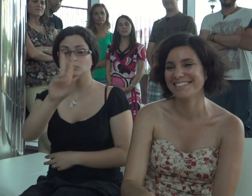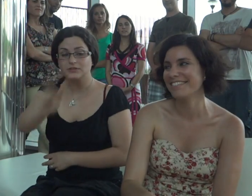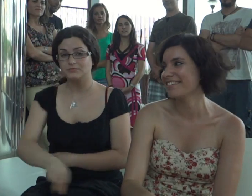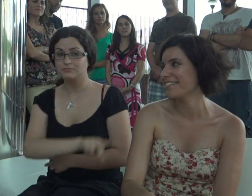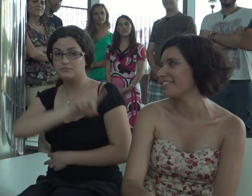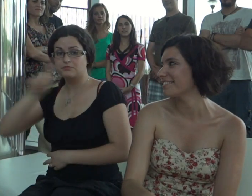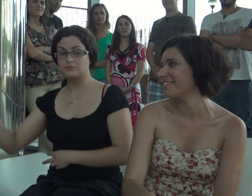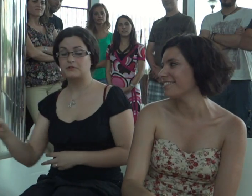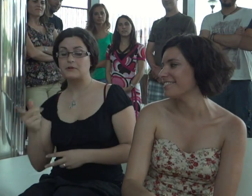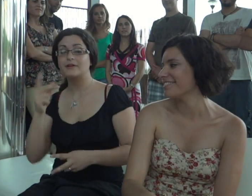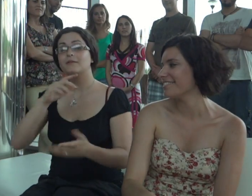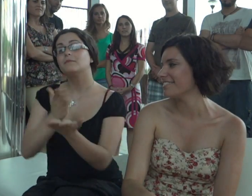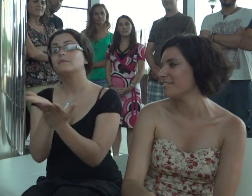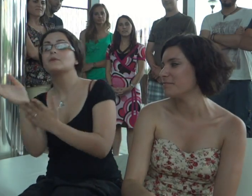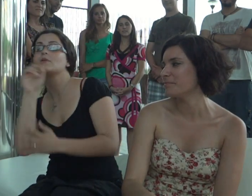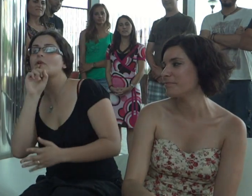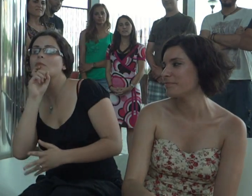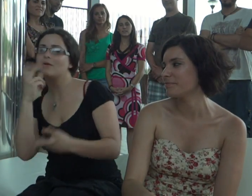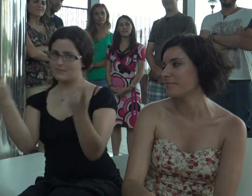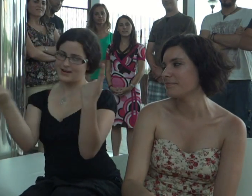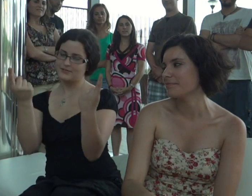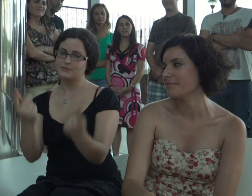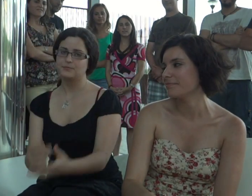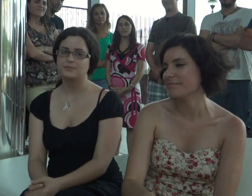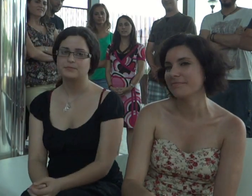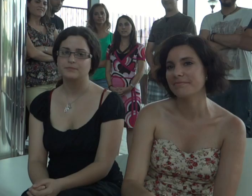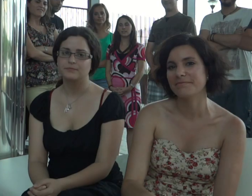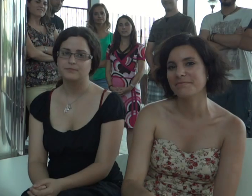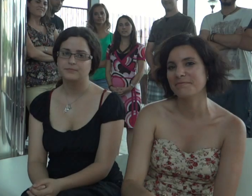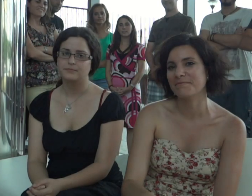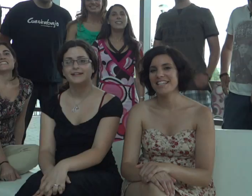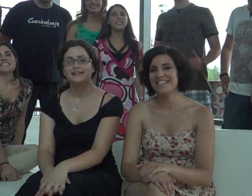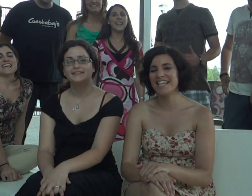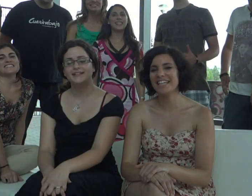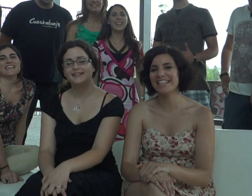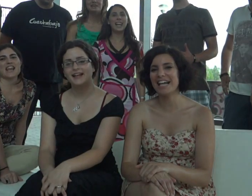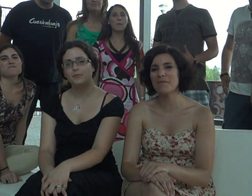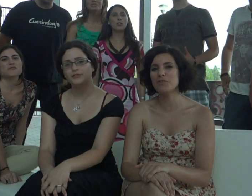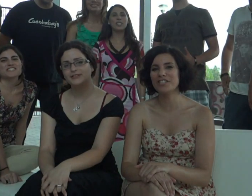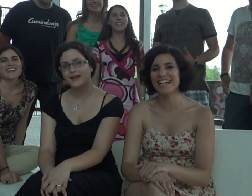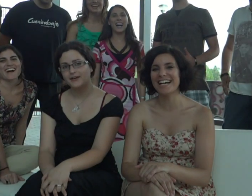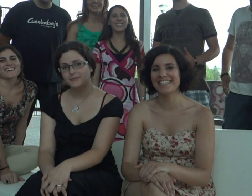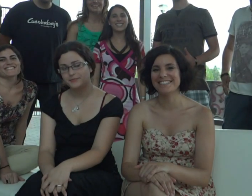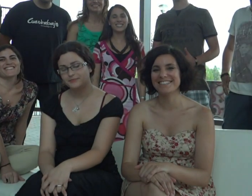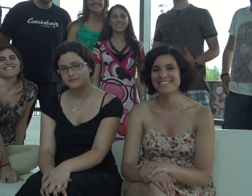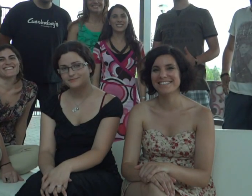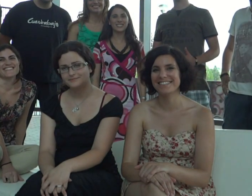¡Siéntela!